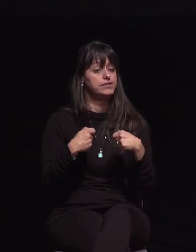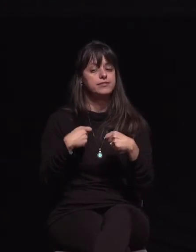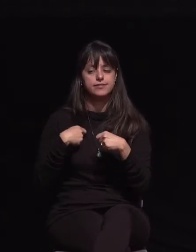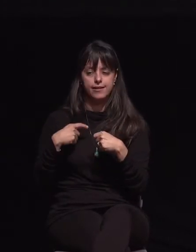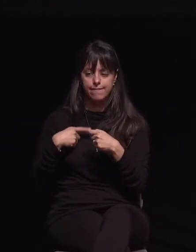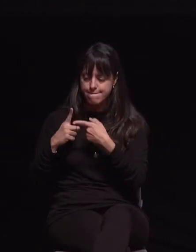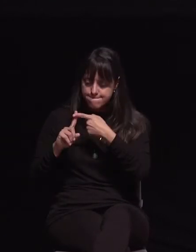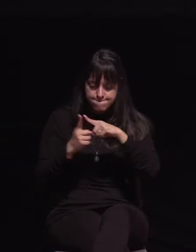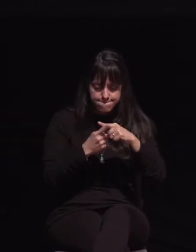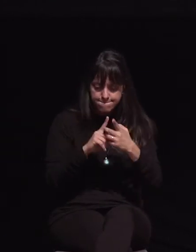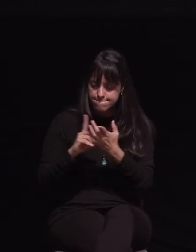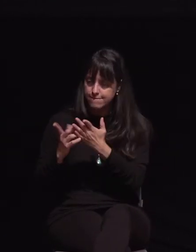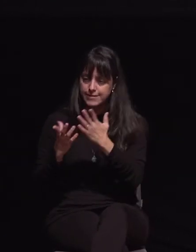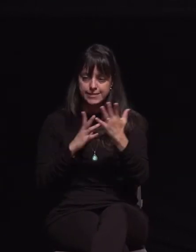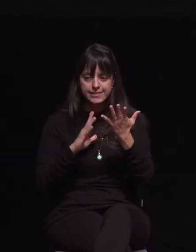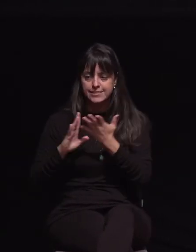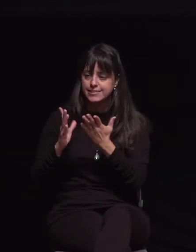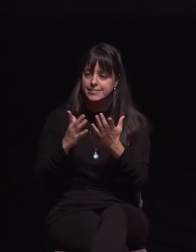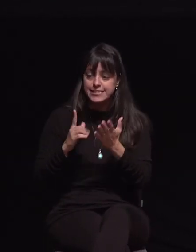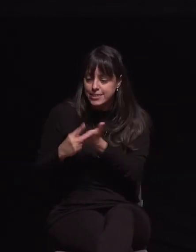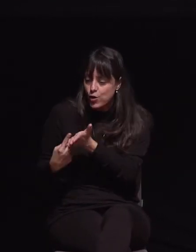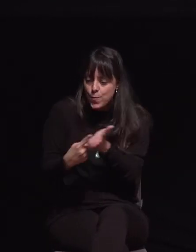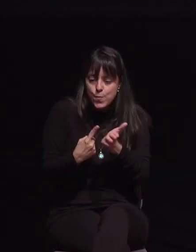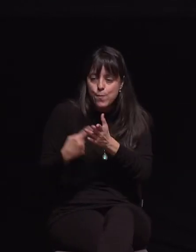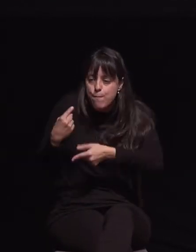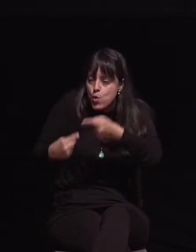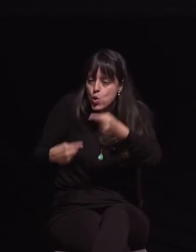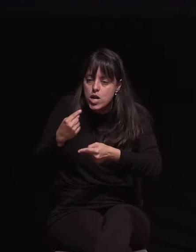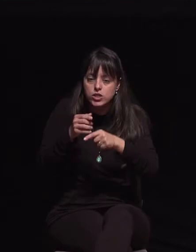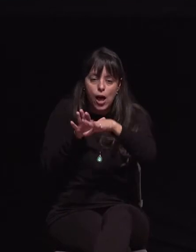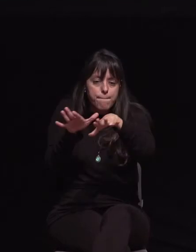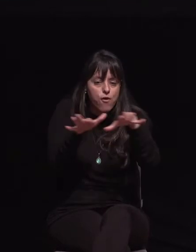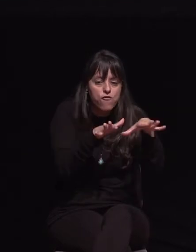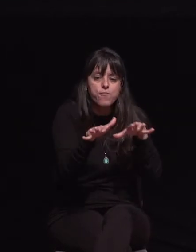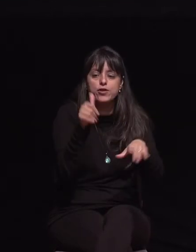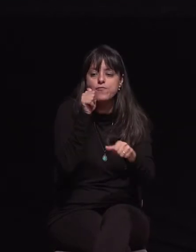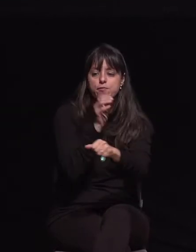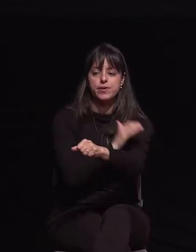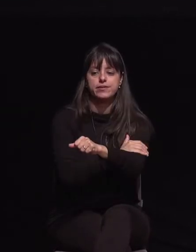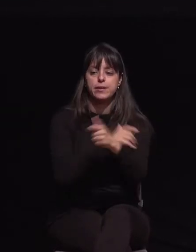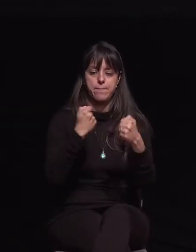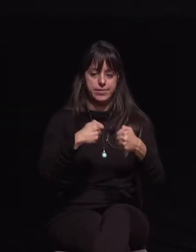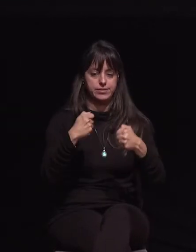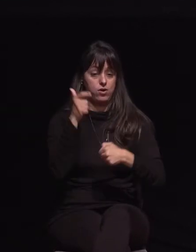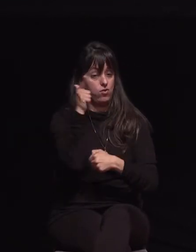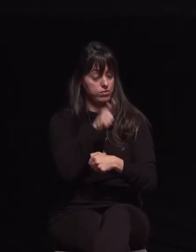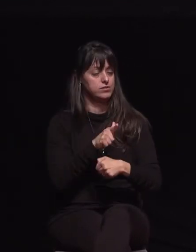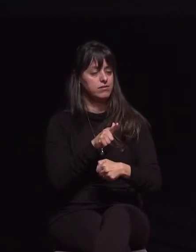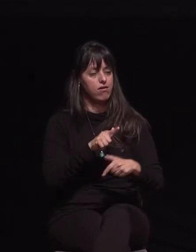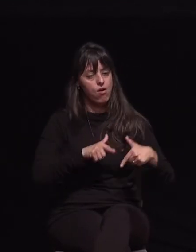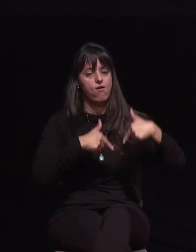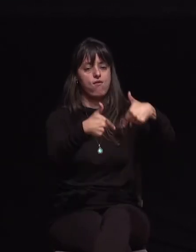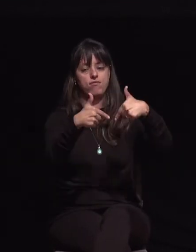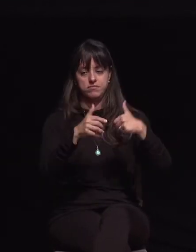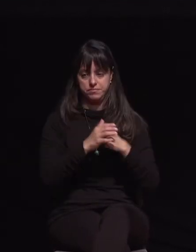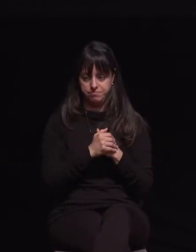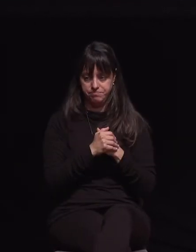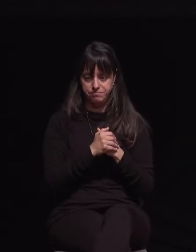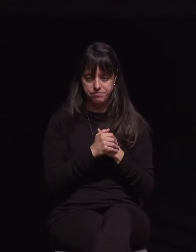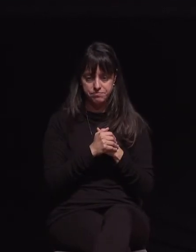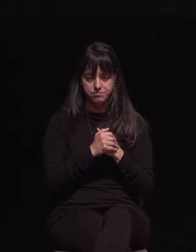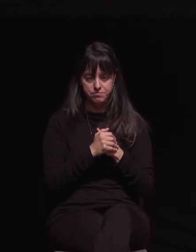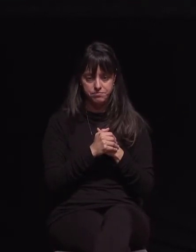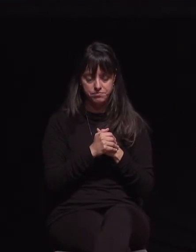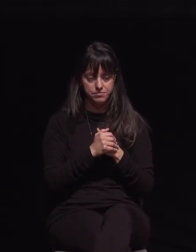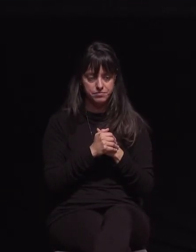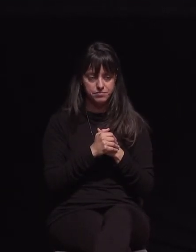articulação, gente, política de mulheres, nós temos que fazer parte de movimentos feministas para enfrentar isso. Não, eu não aconselho ninguém